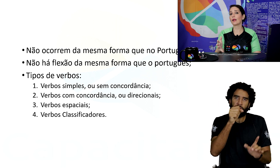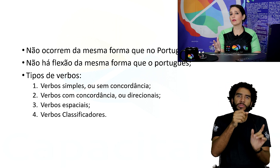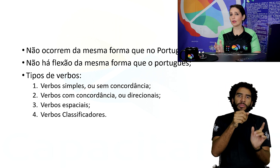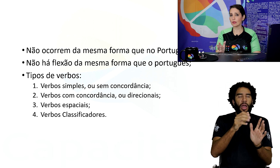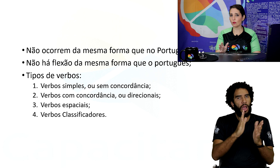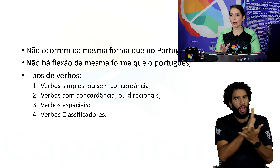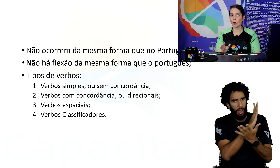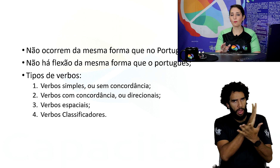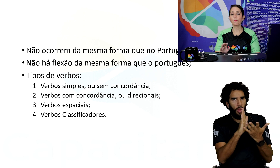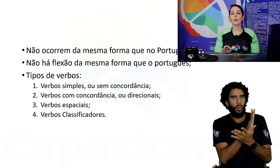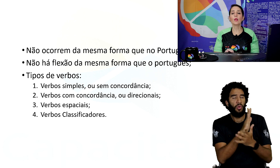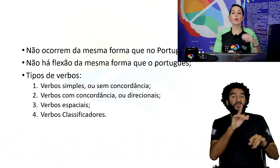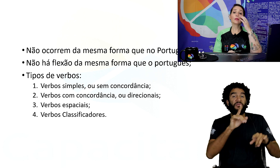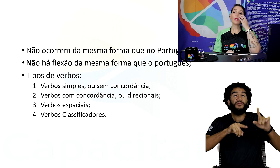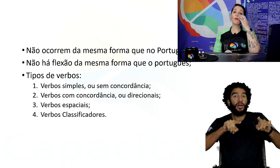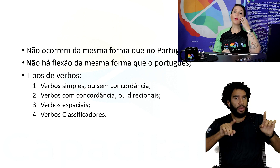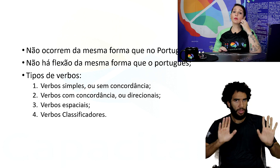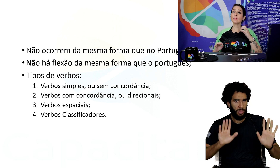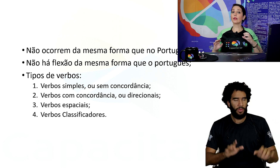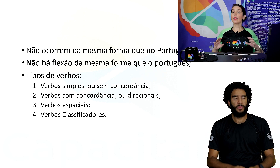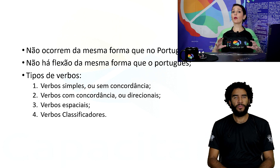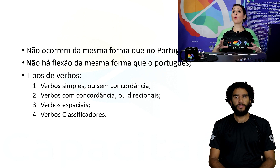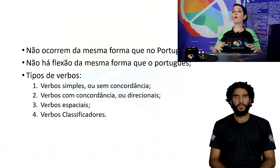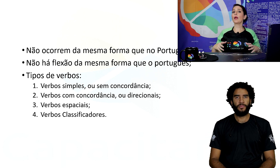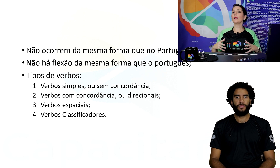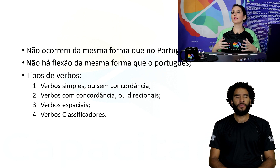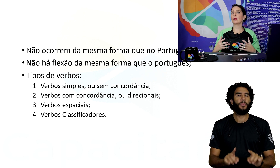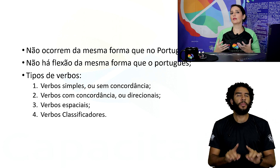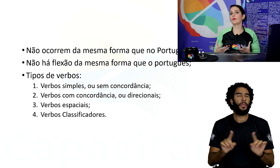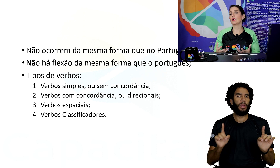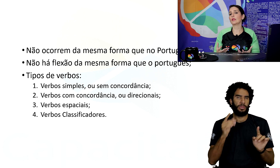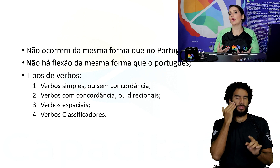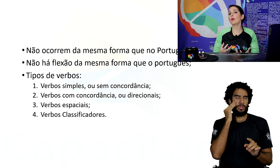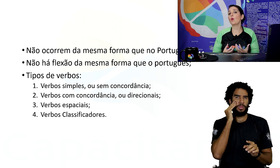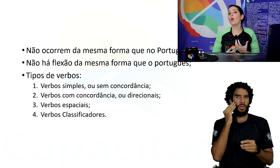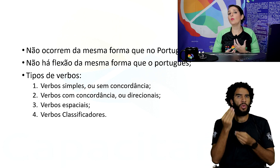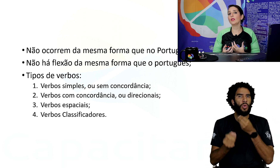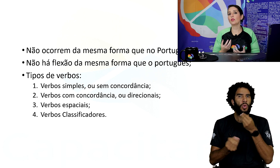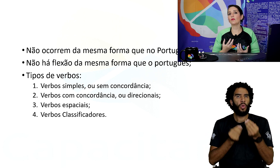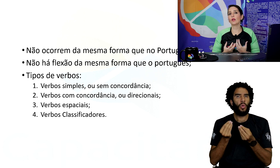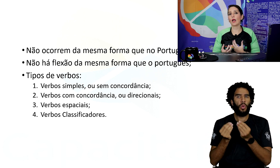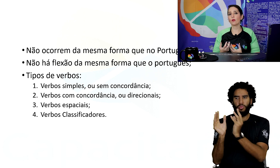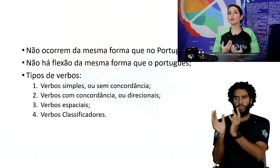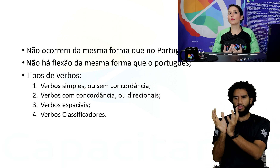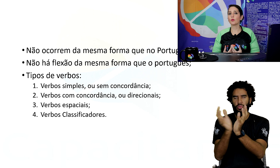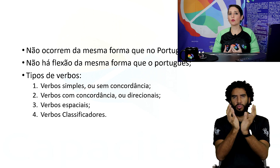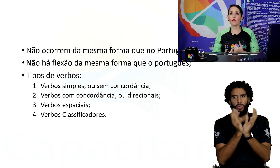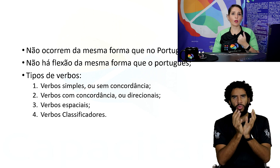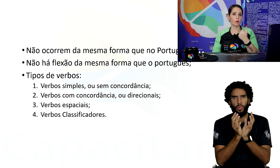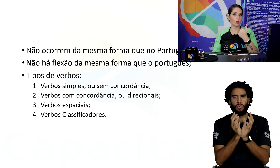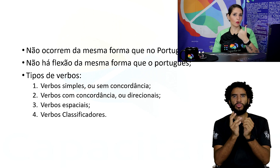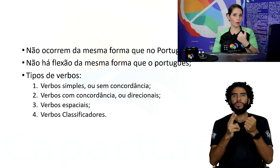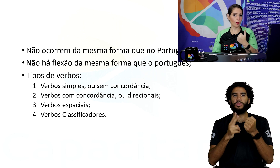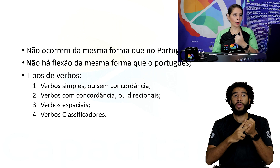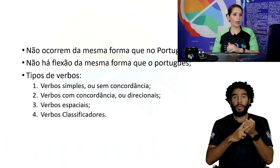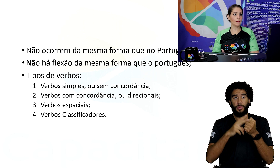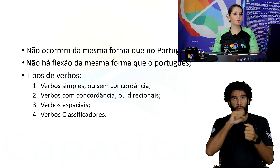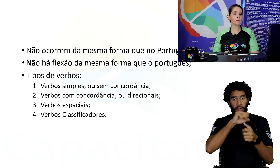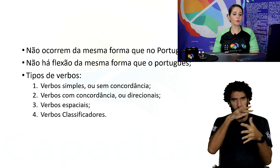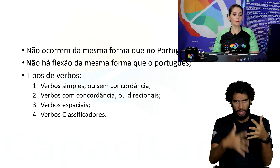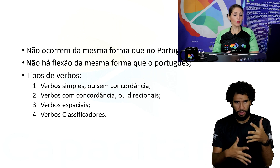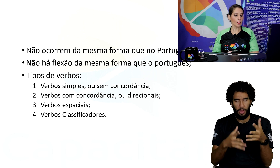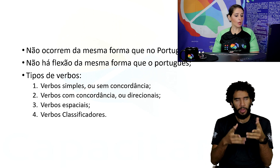e da classificação dele. Então, vamos entender qual é essa classificação e como identificar os tipos de verbo,